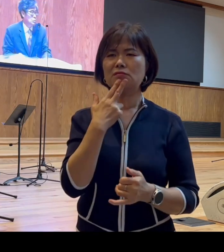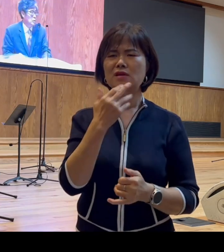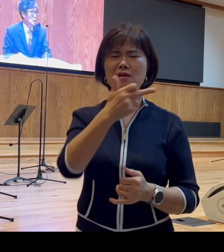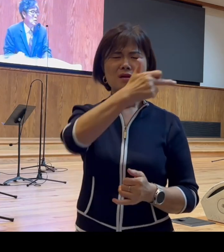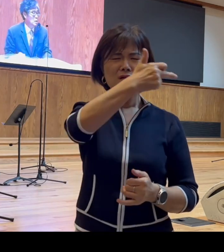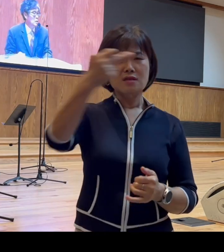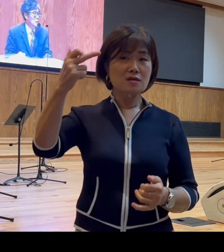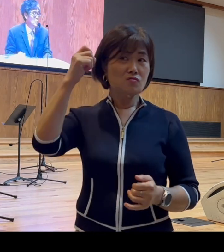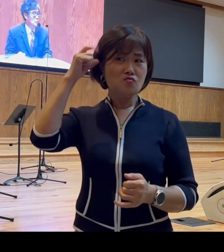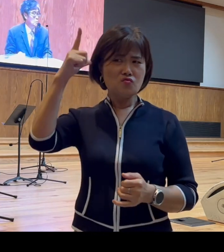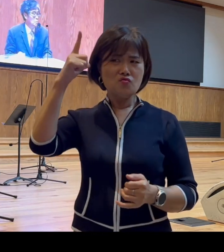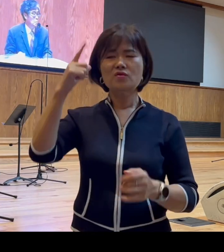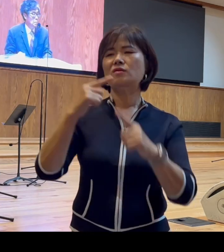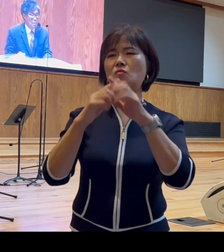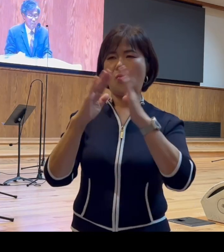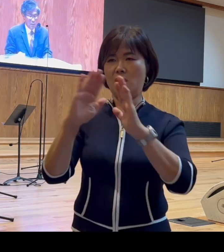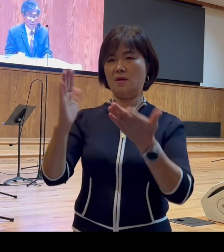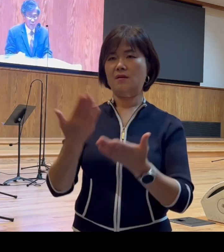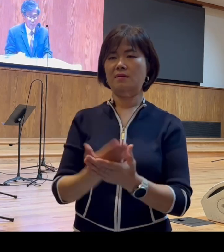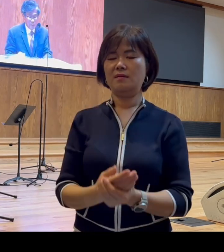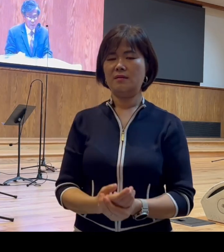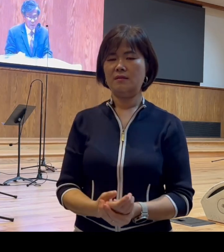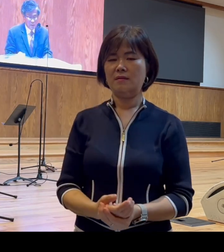어마어마한 교회입니다.